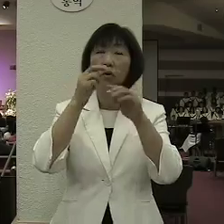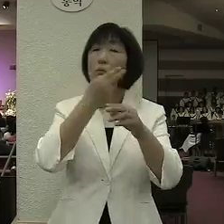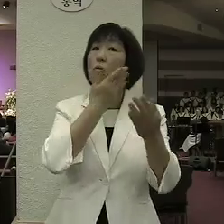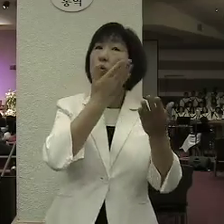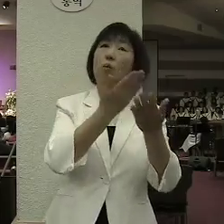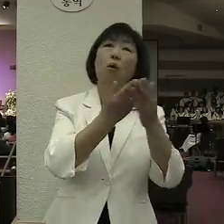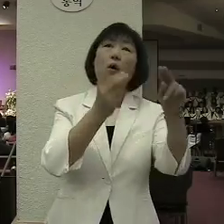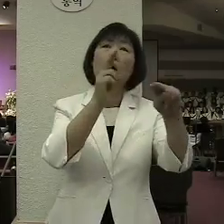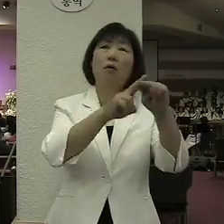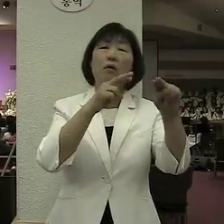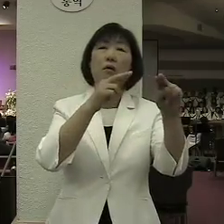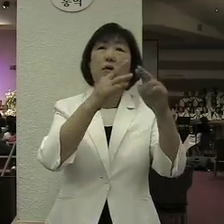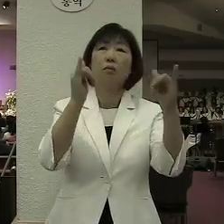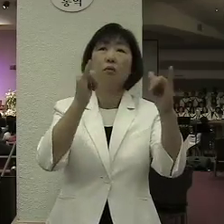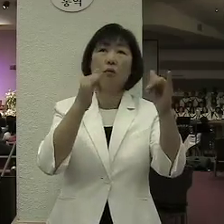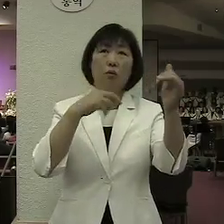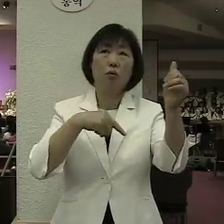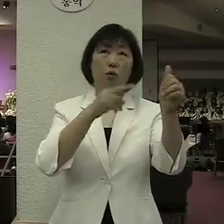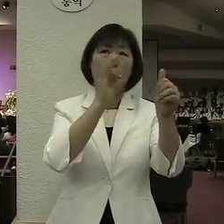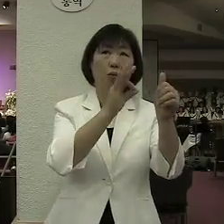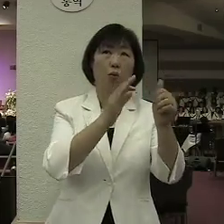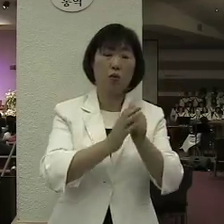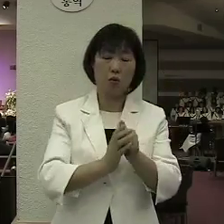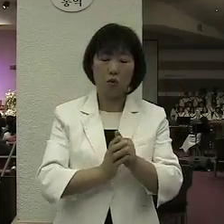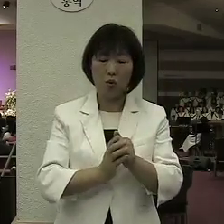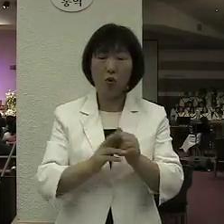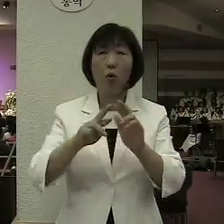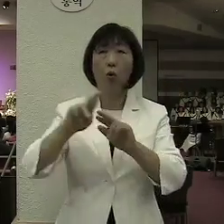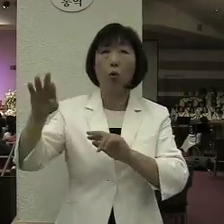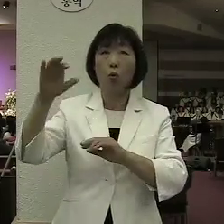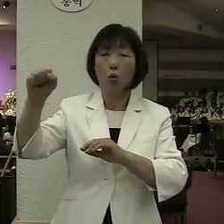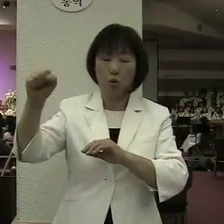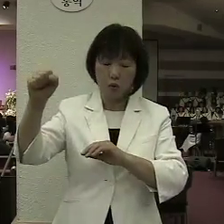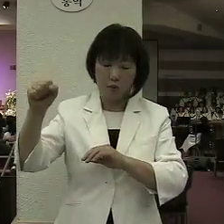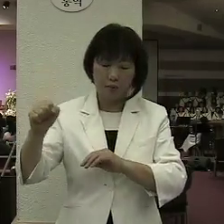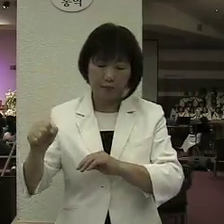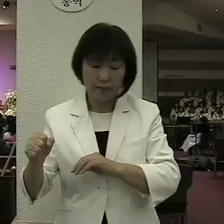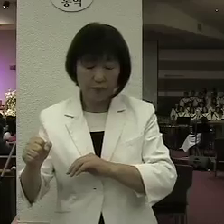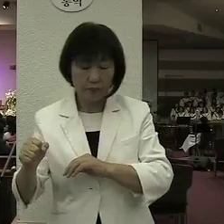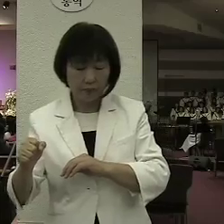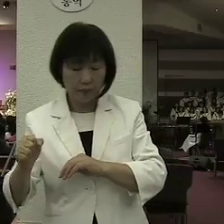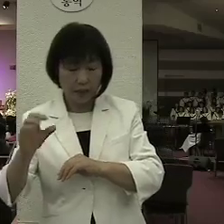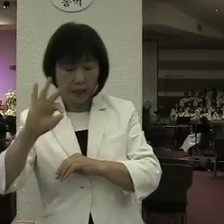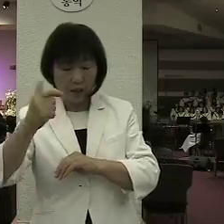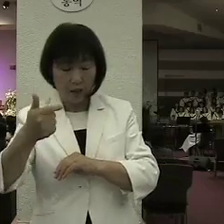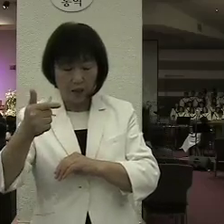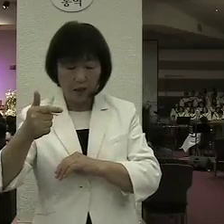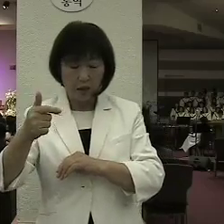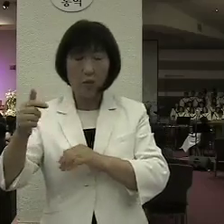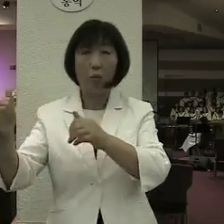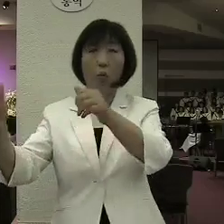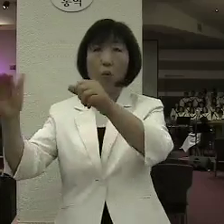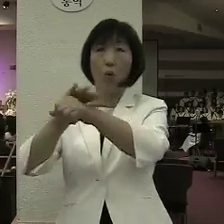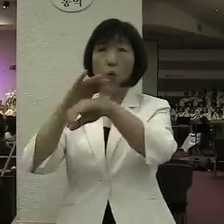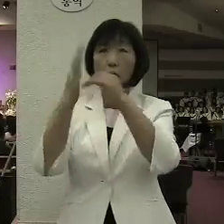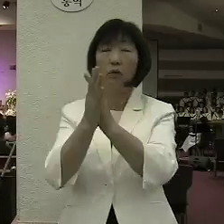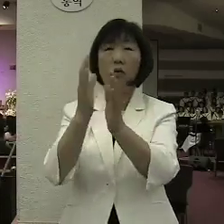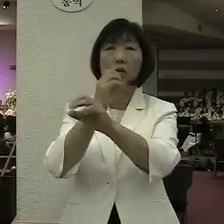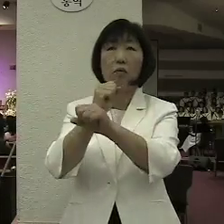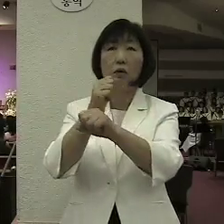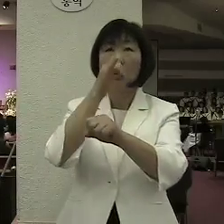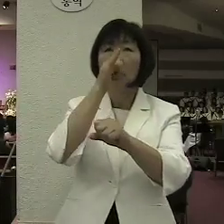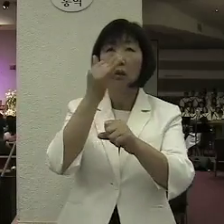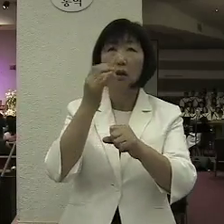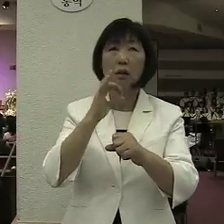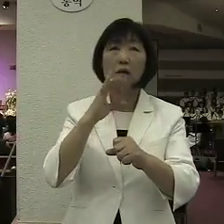부활의 주님께서 내 주님이 되신다. 오늘은 울 때가 아닙니다. 사랑하는 성도님, 그동안 많이 힘들어서 우리가